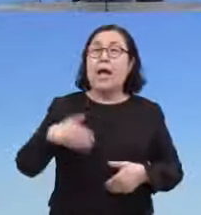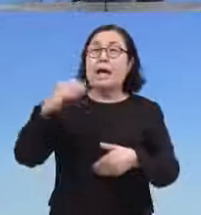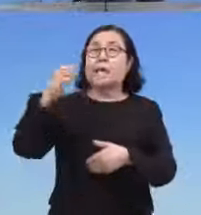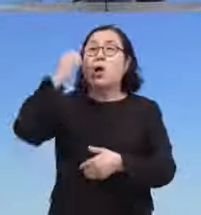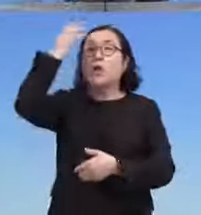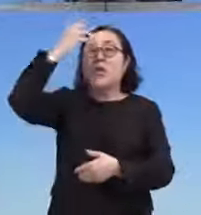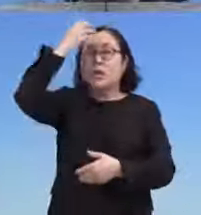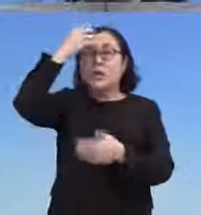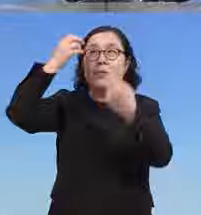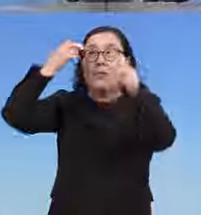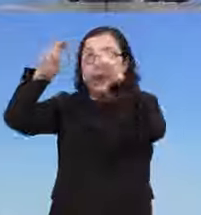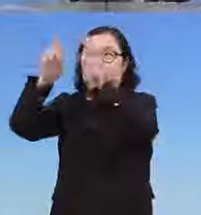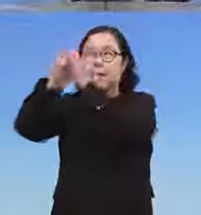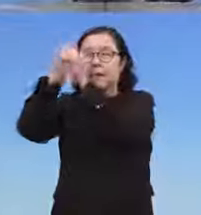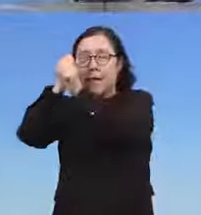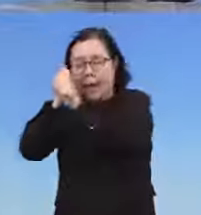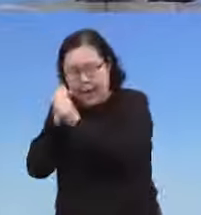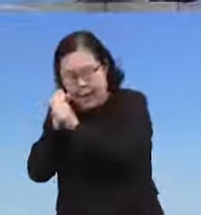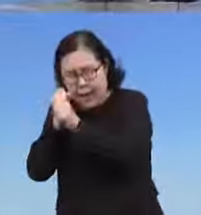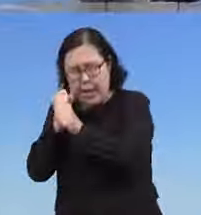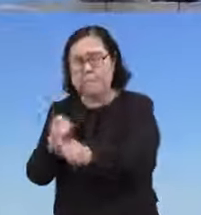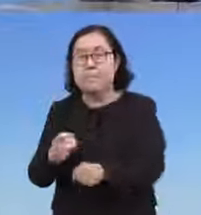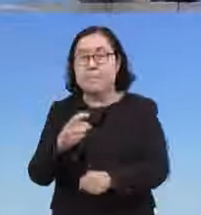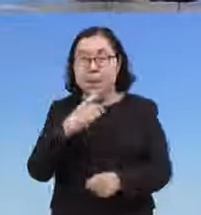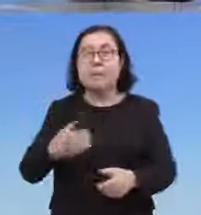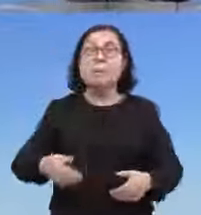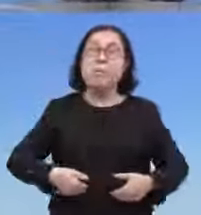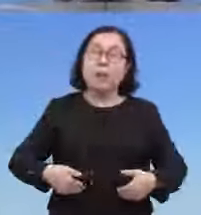신뢰를 가진 자만이 할 수 있는 게 결단이거든요.